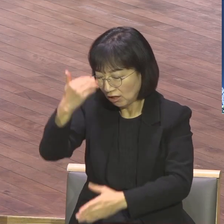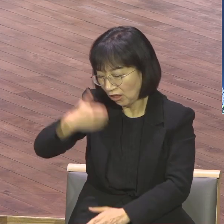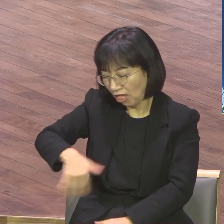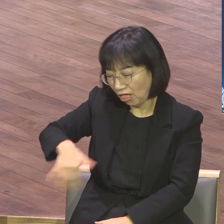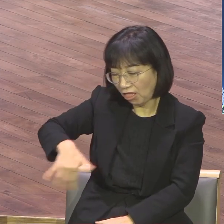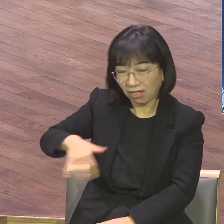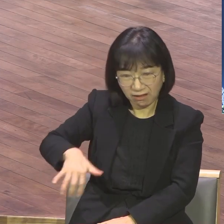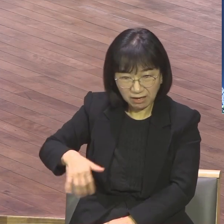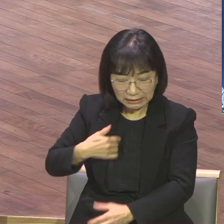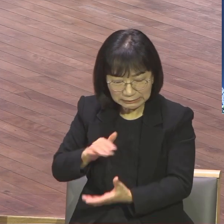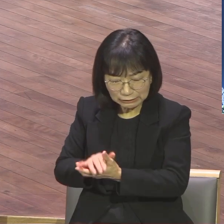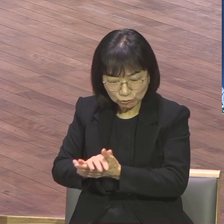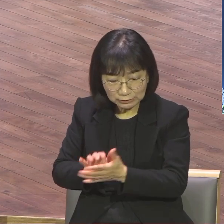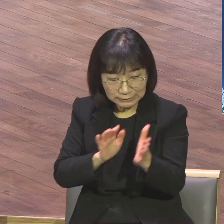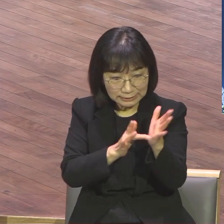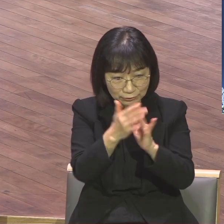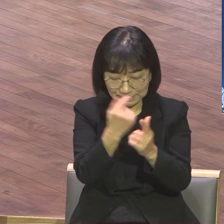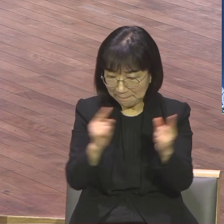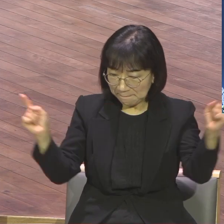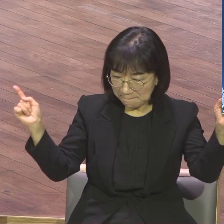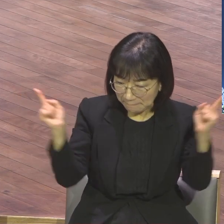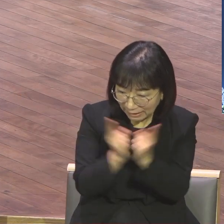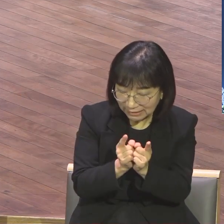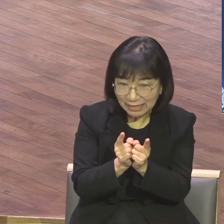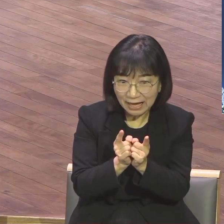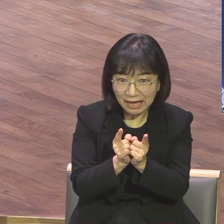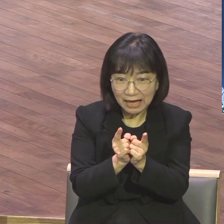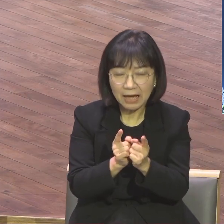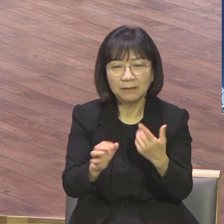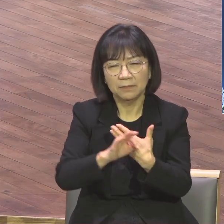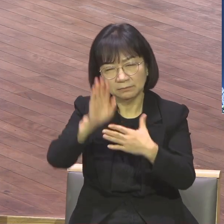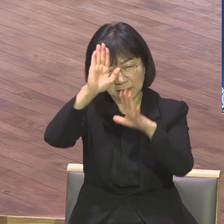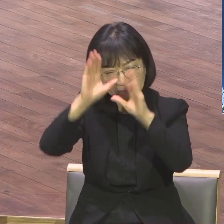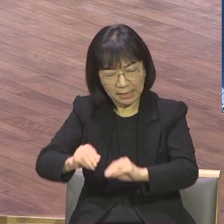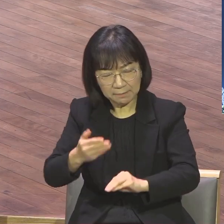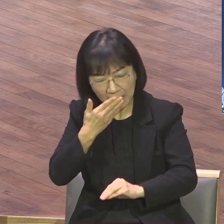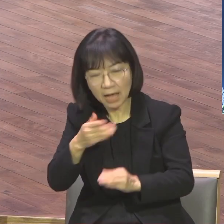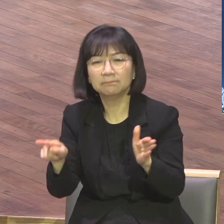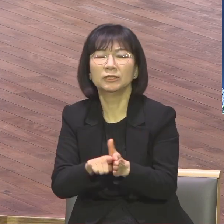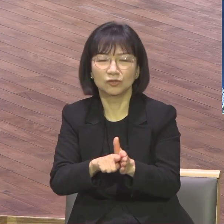예수님을 만나면 이 중풍병 움직이지 못하는 이 심각한 중풍병 치유된다.